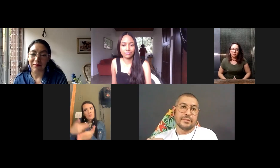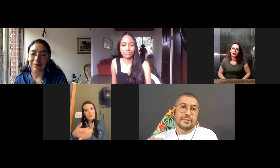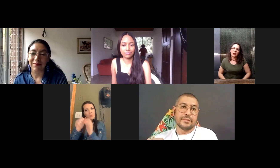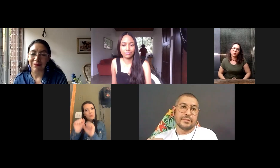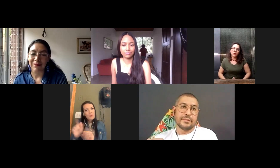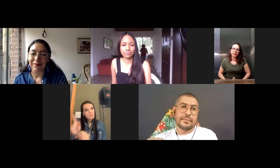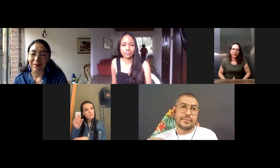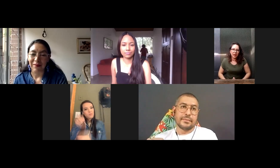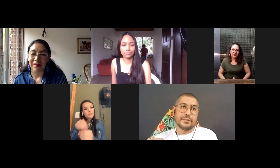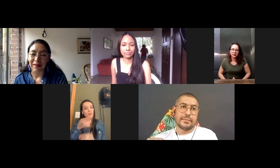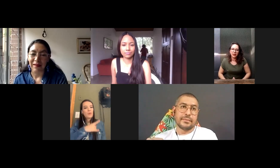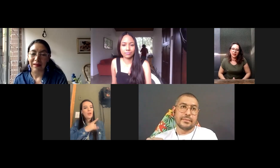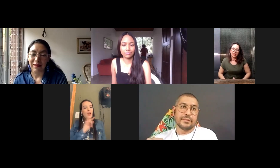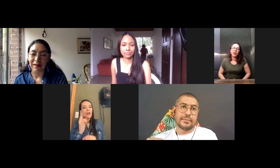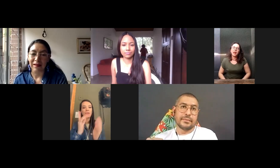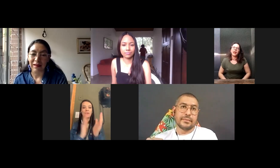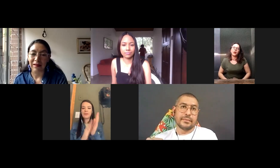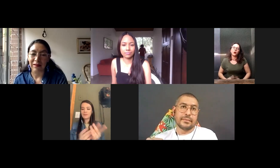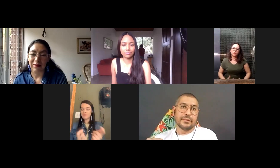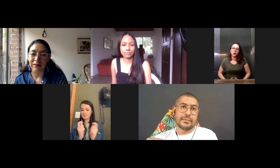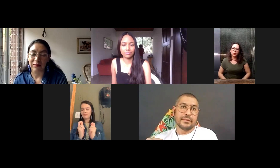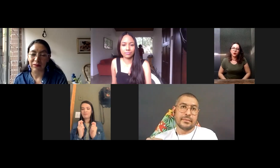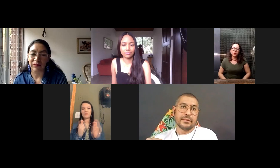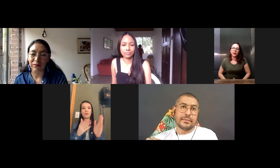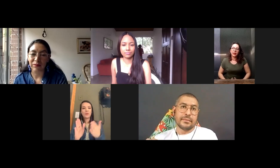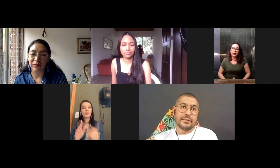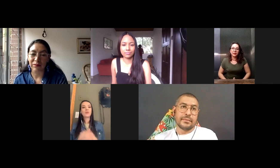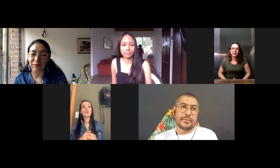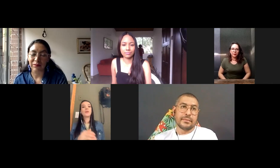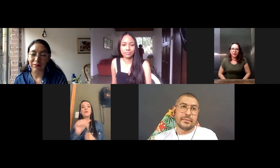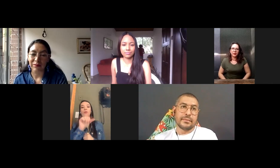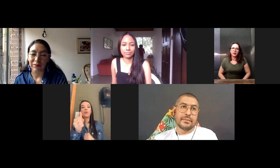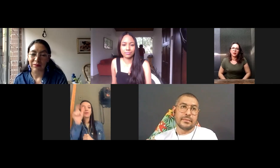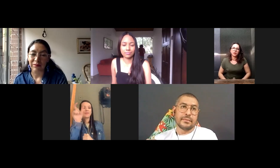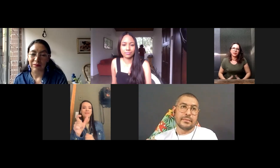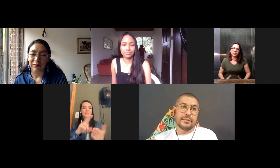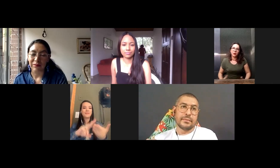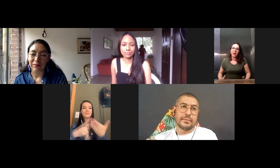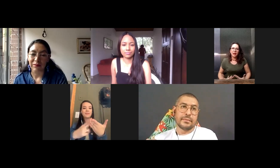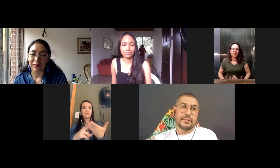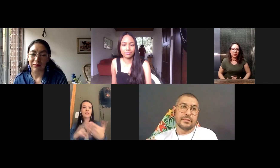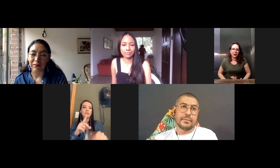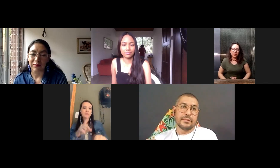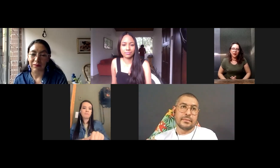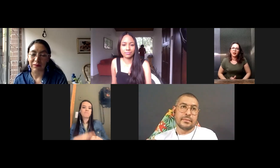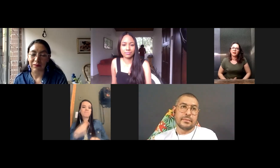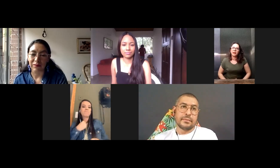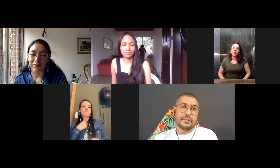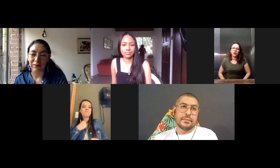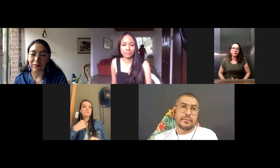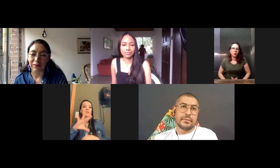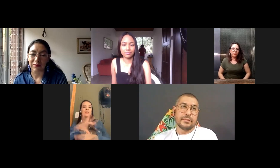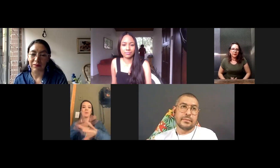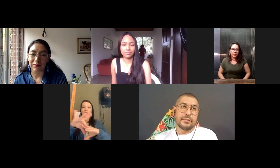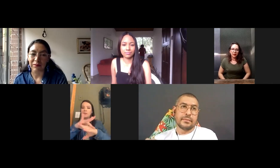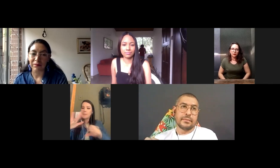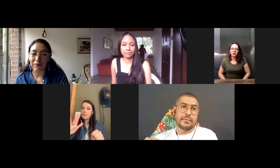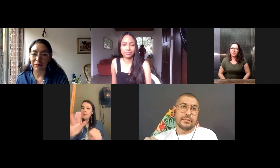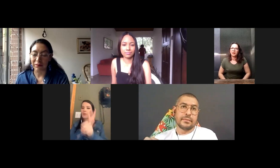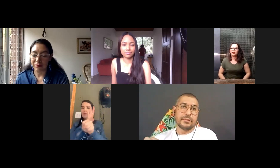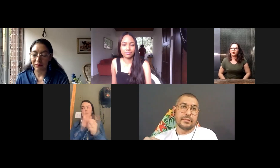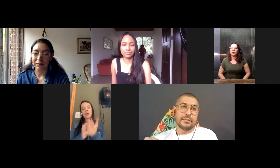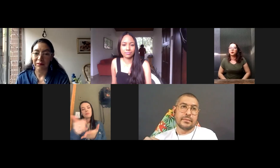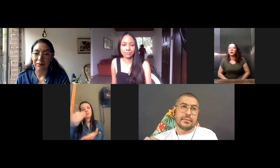interpretas algunas clases, ya que el otro intérprete, digamos que tenía una carga de horas muy pesada?